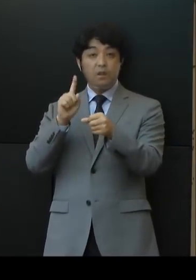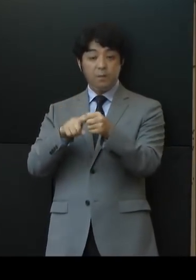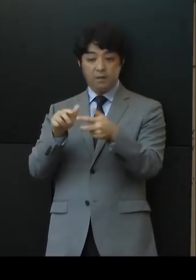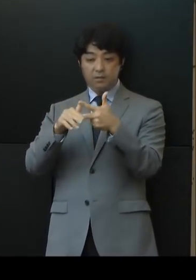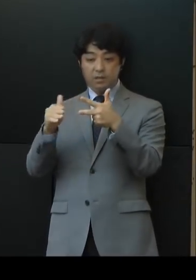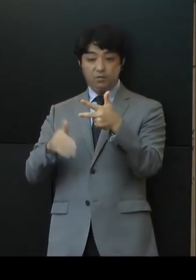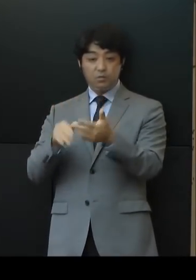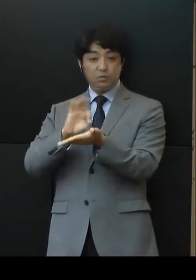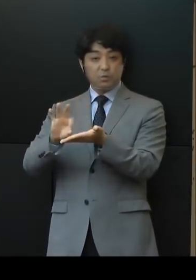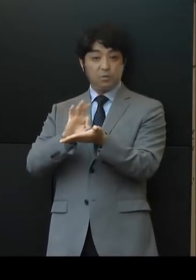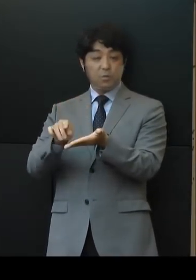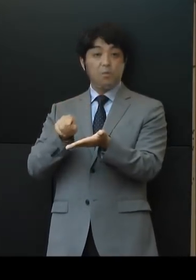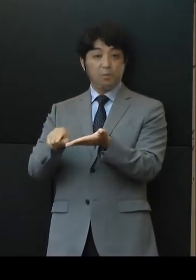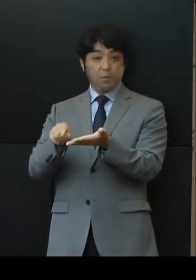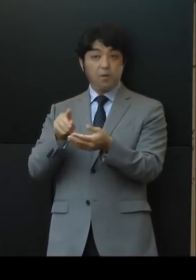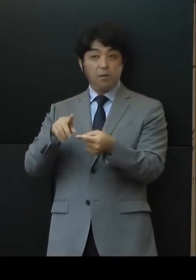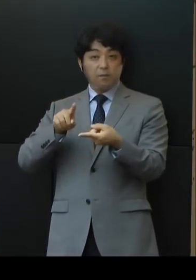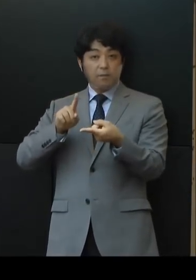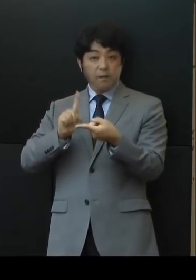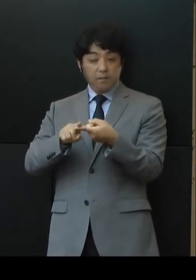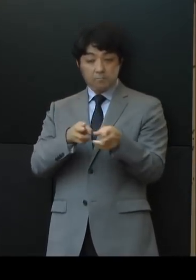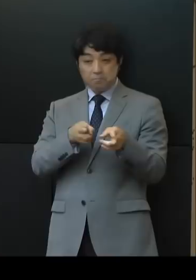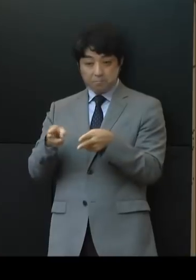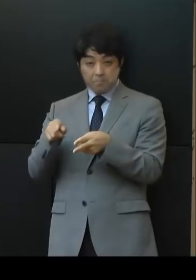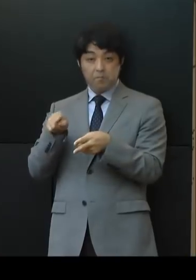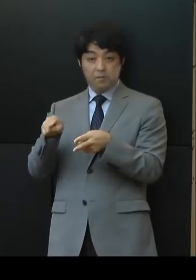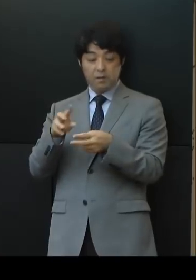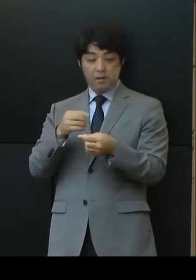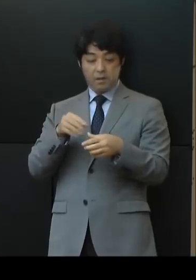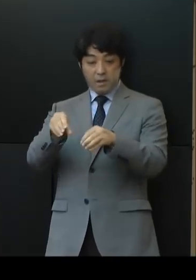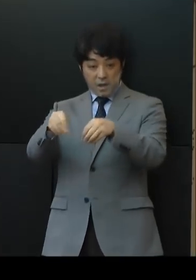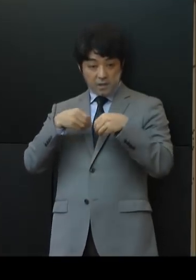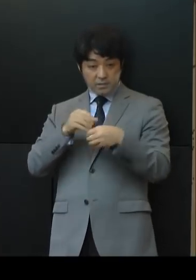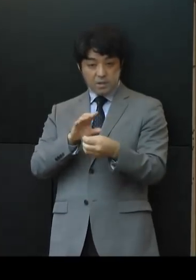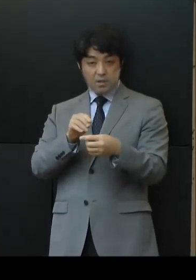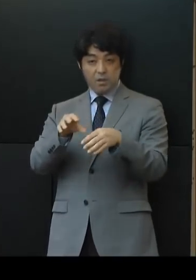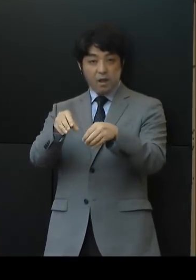として適切な感染予防対策を講じ